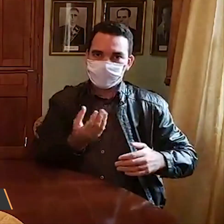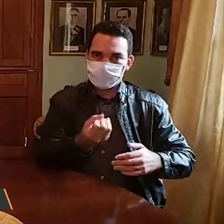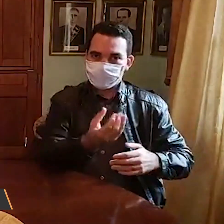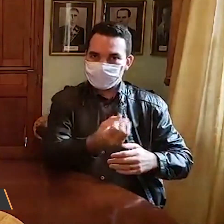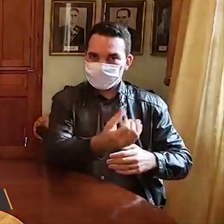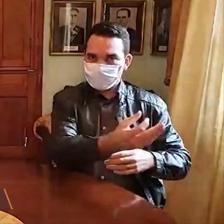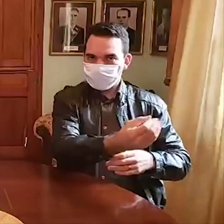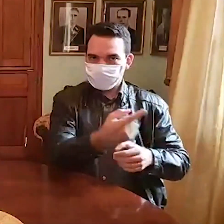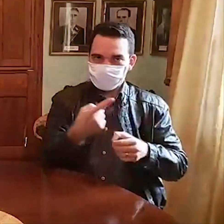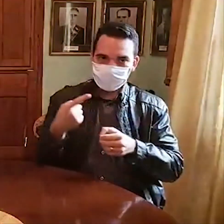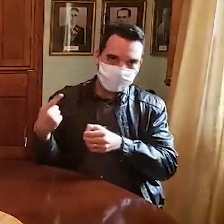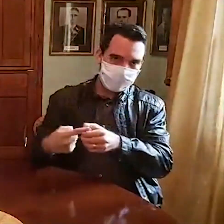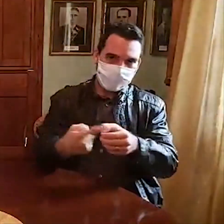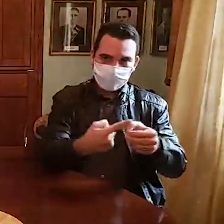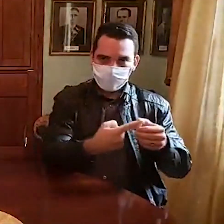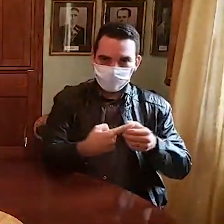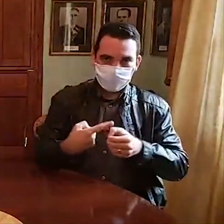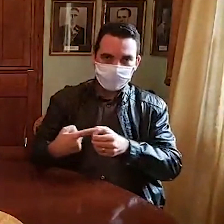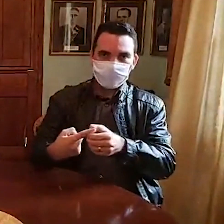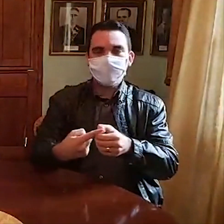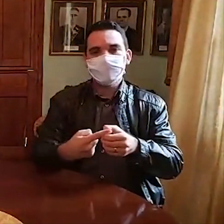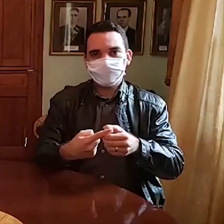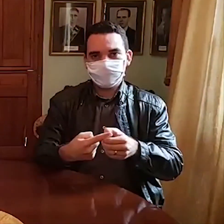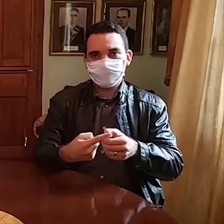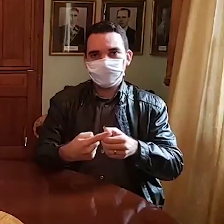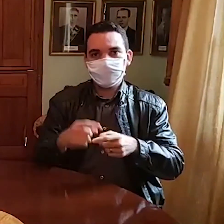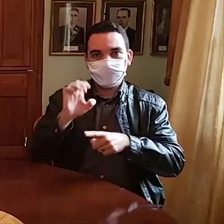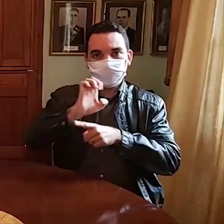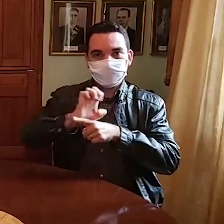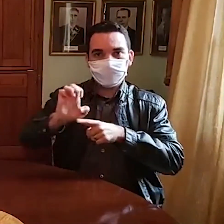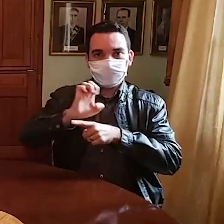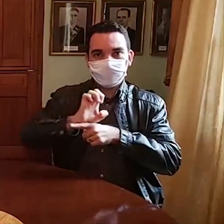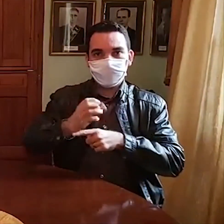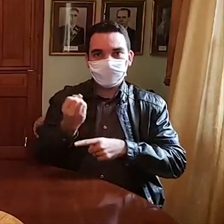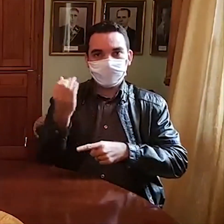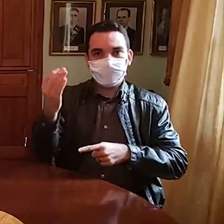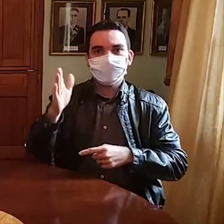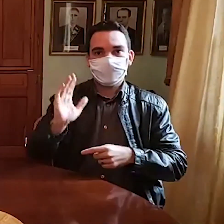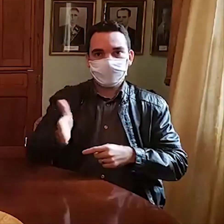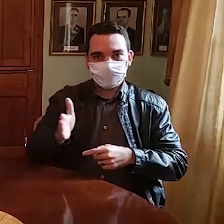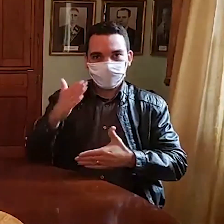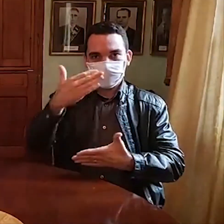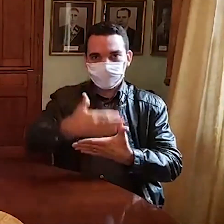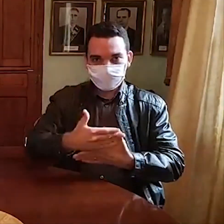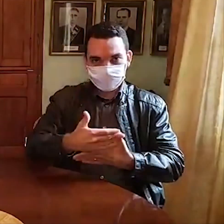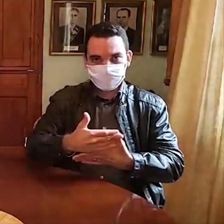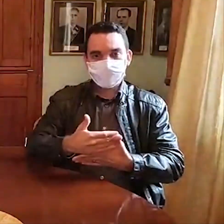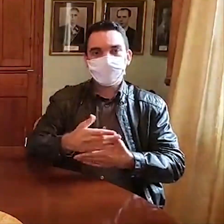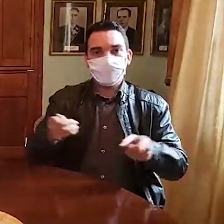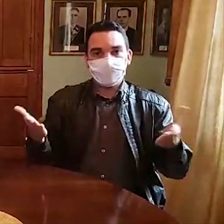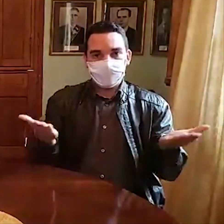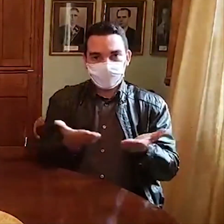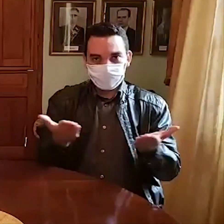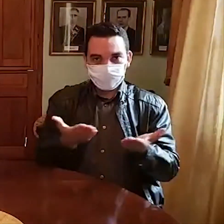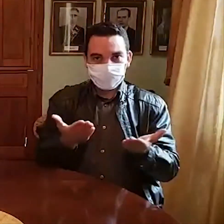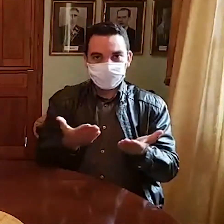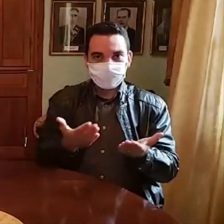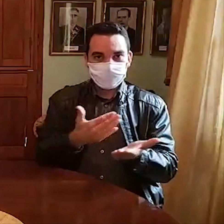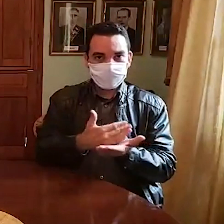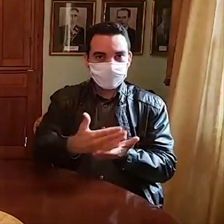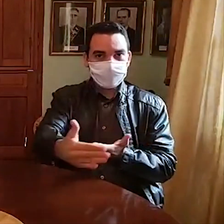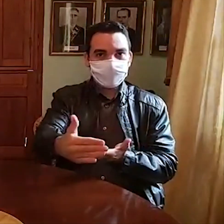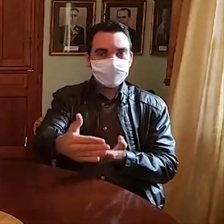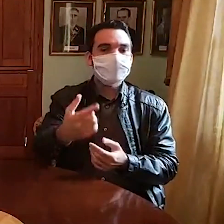estadual já está fechado e a partir de sexta-feira estamos